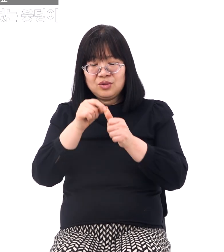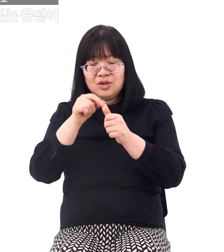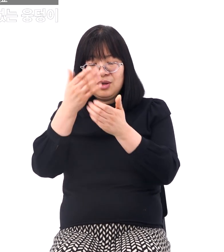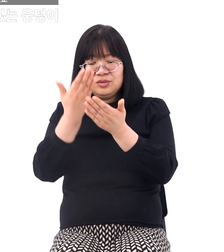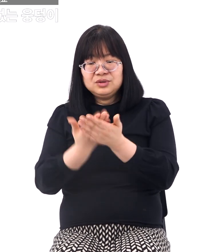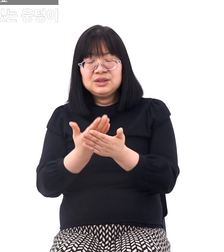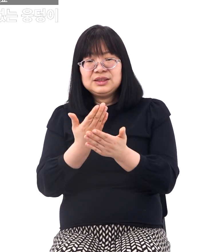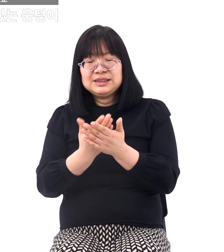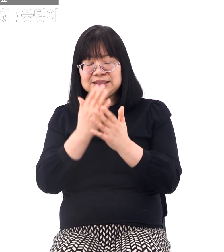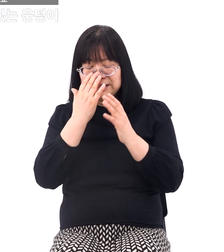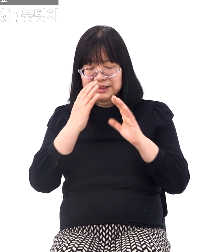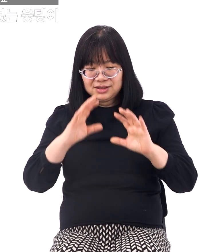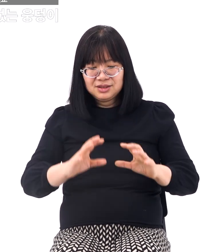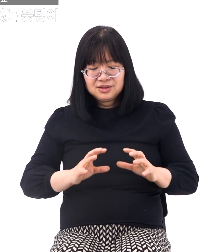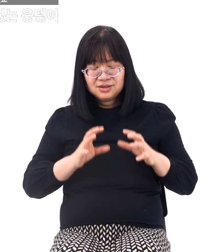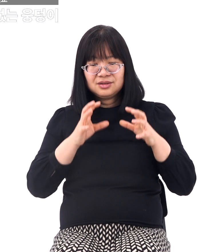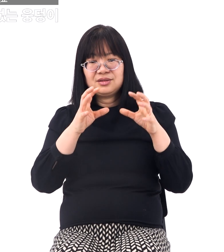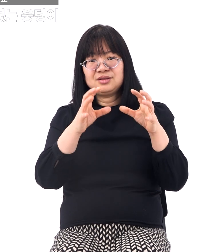구하소서